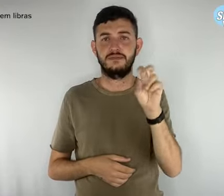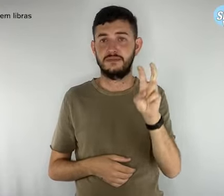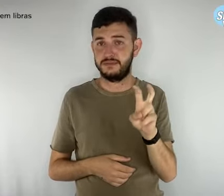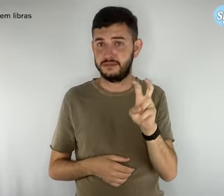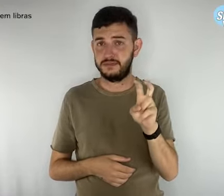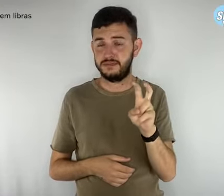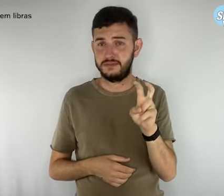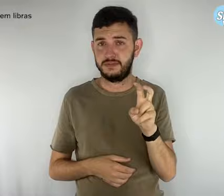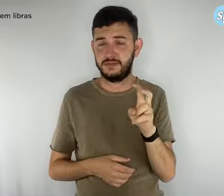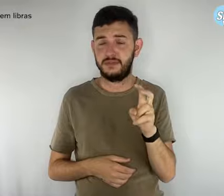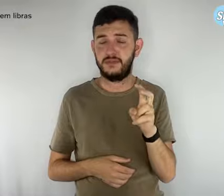16.415.585,